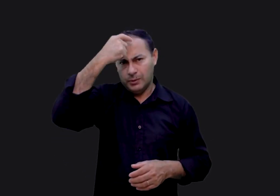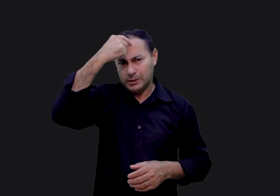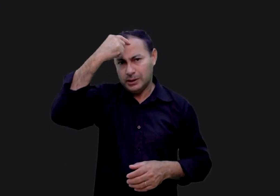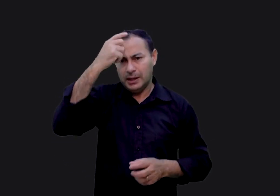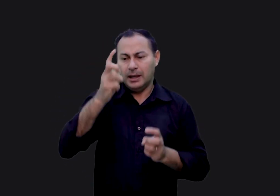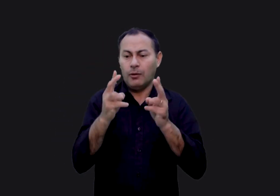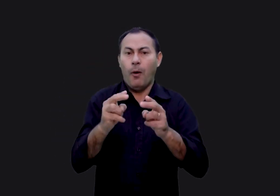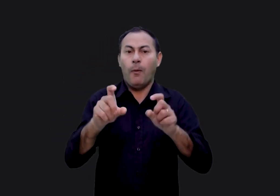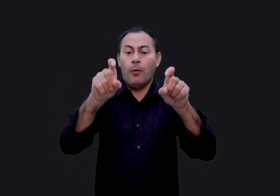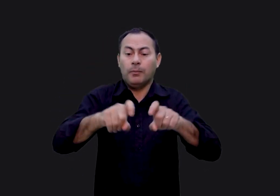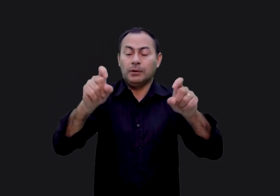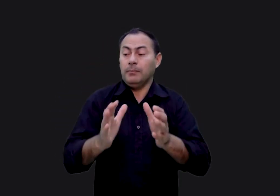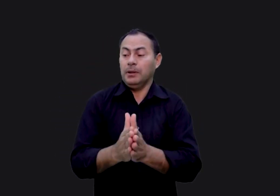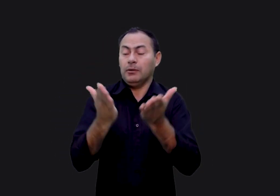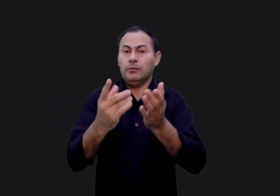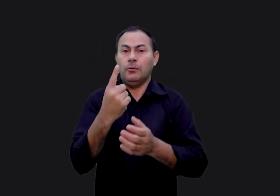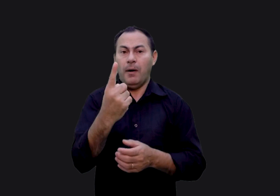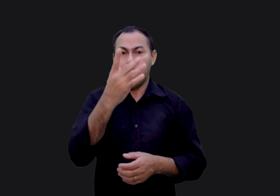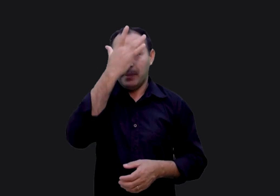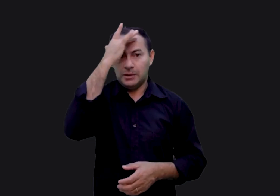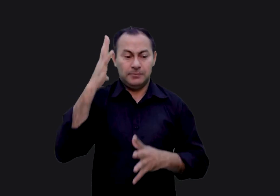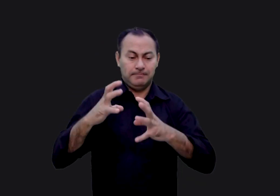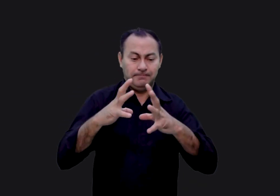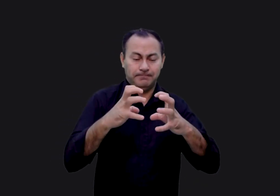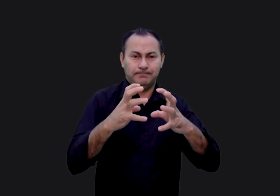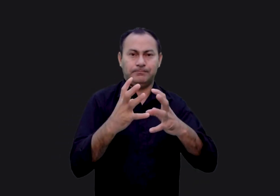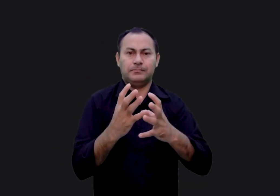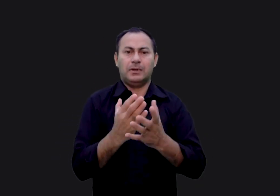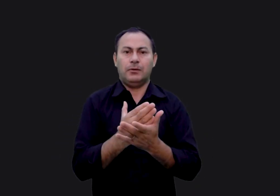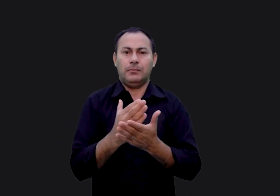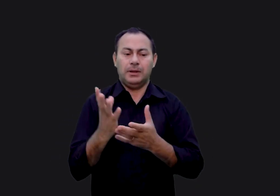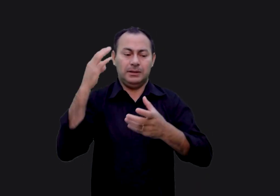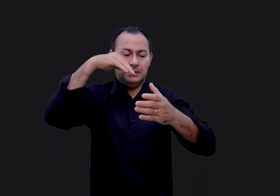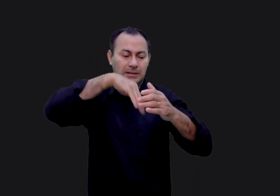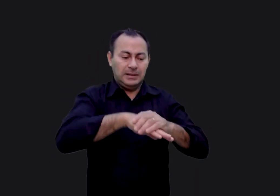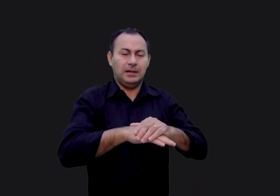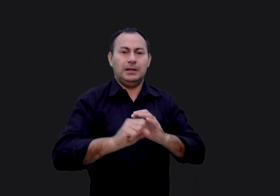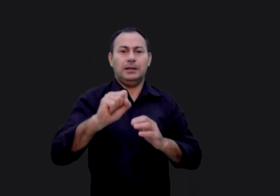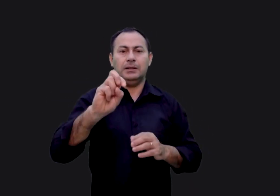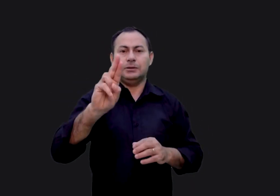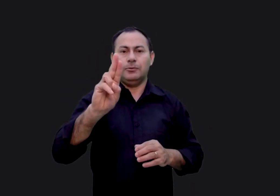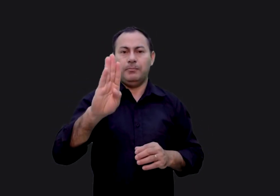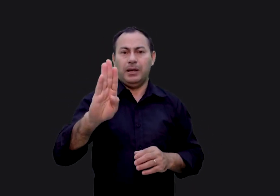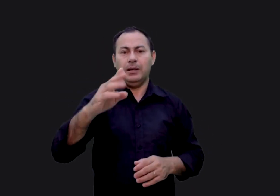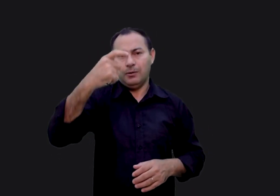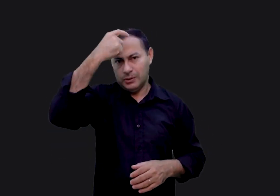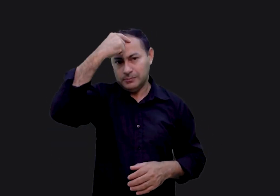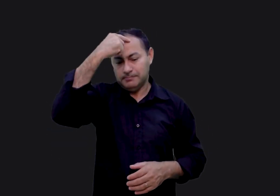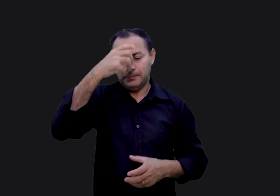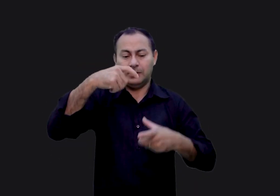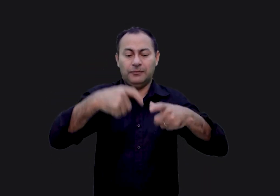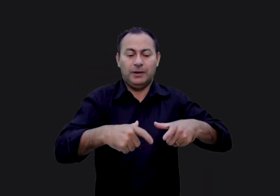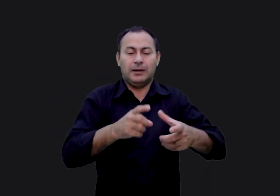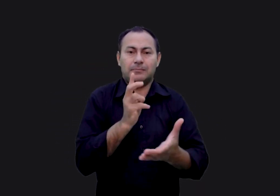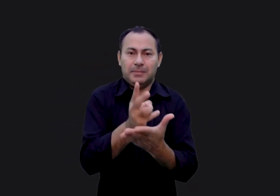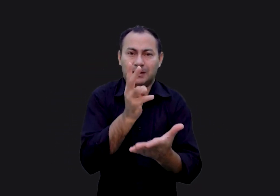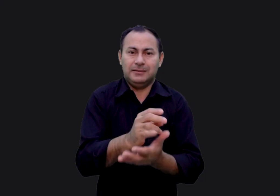computador milagroso. Se uma pessoa estiver em conflito, esse conflito passa para o seu subconsciente, onde permanece para sempre.